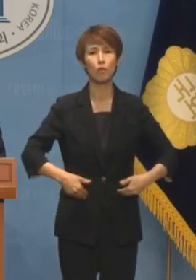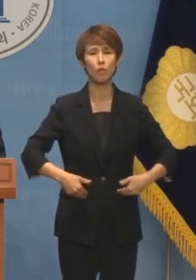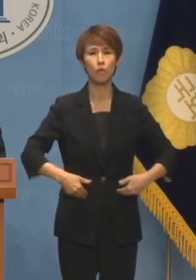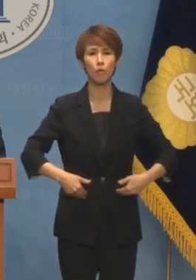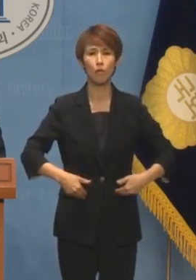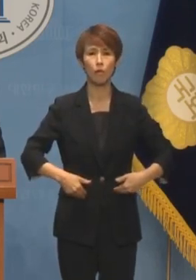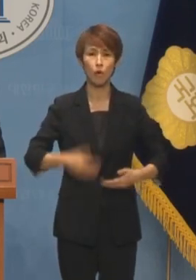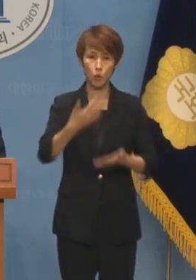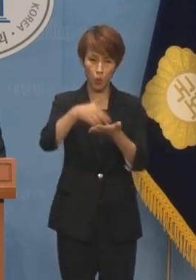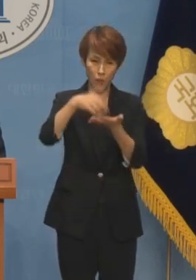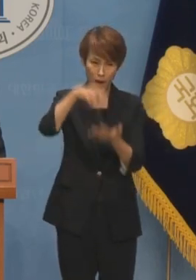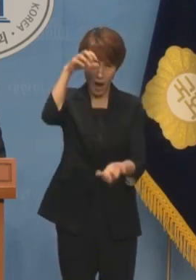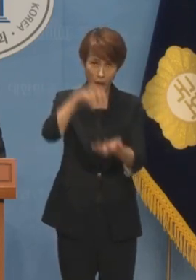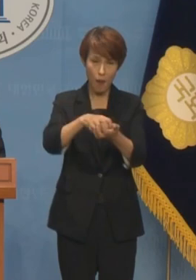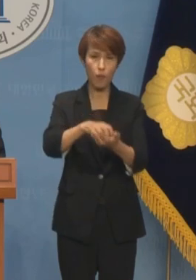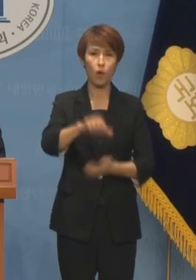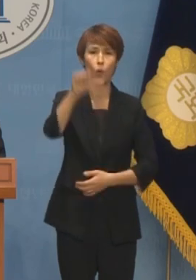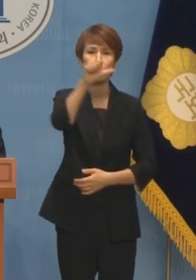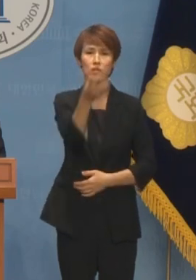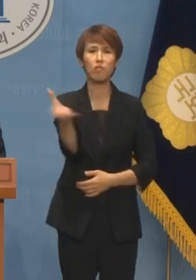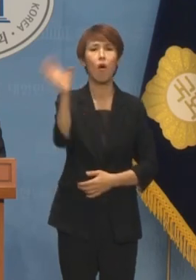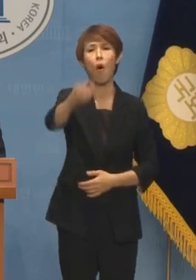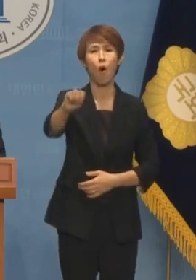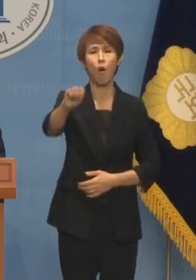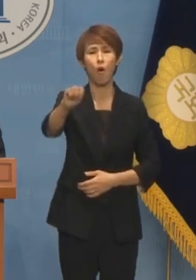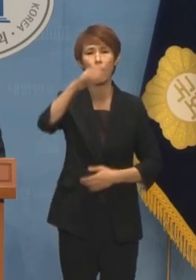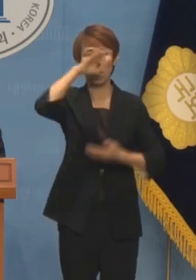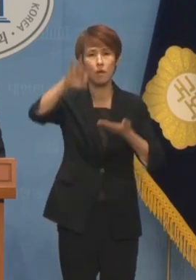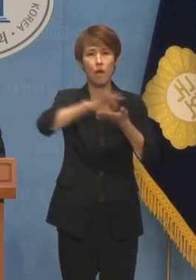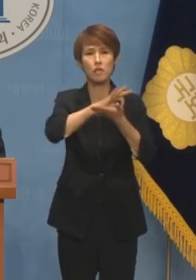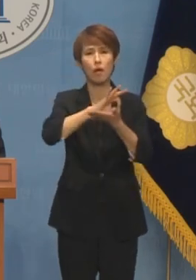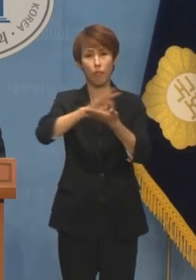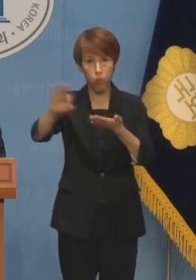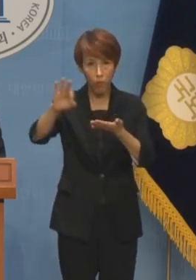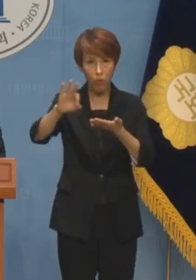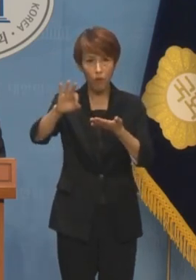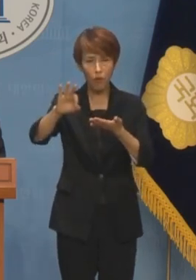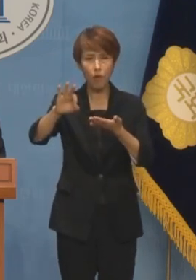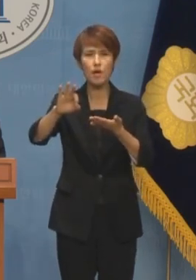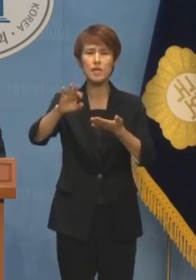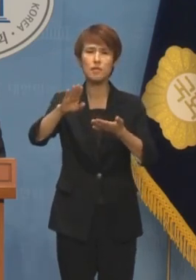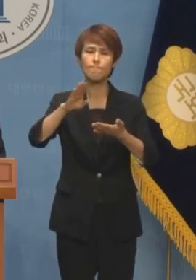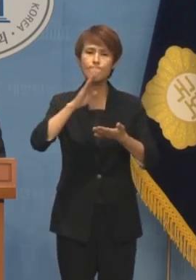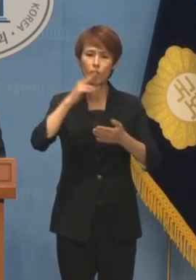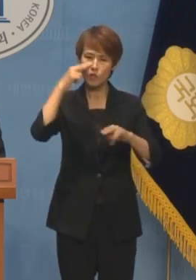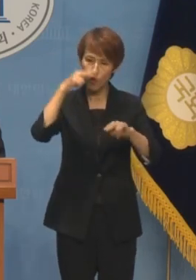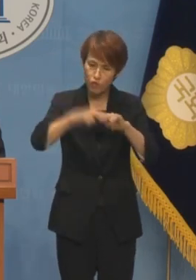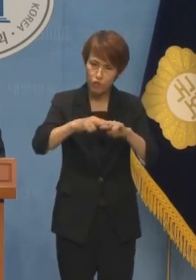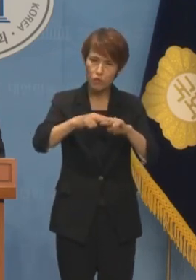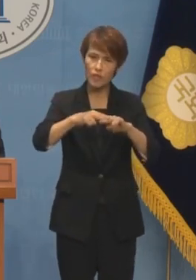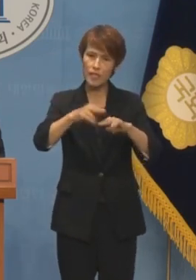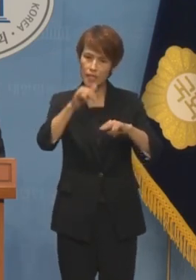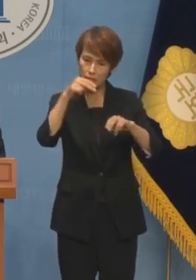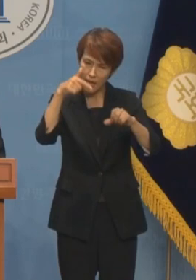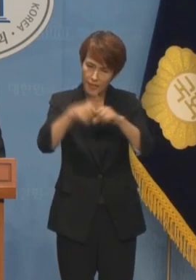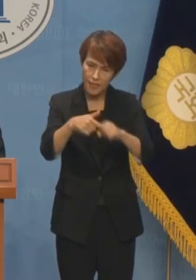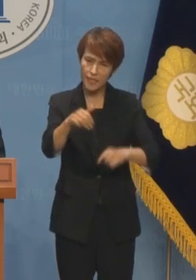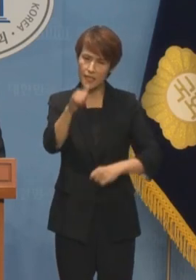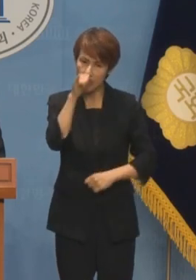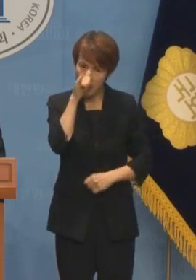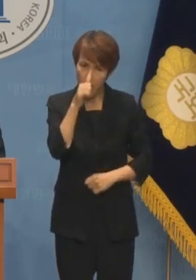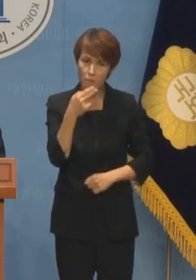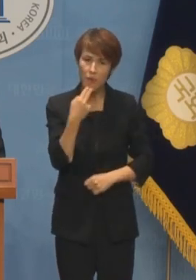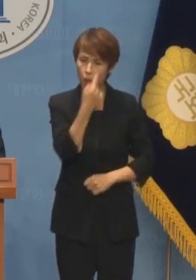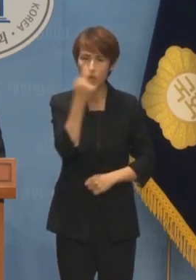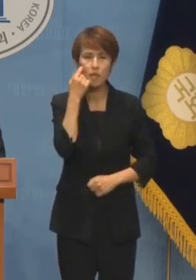최소 5천억 원의 예산을 써야 실제 석유와 가스가 있는지,